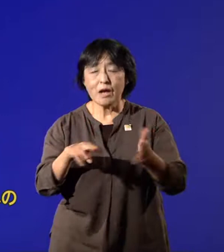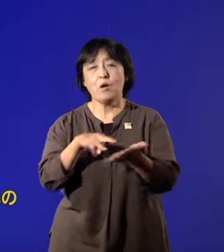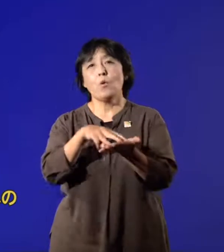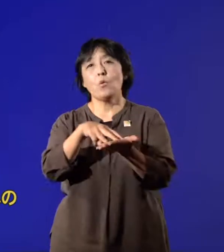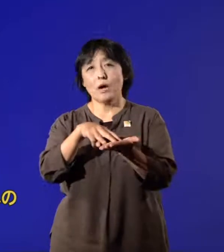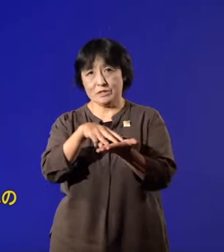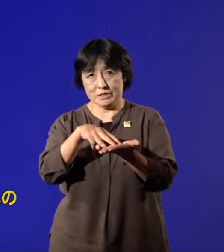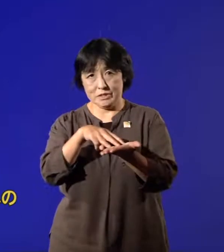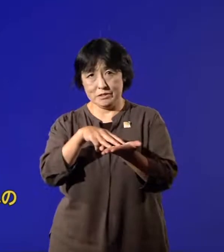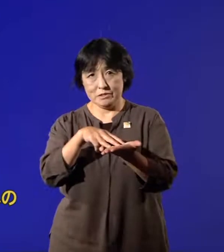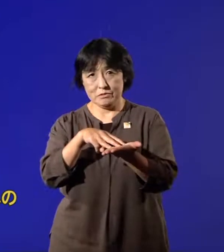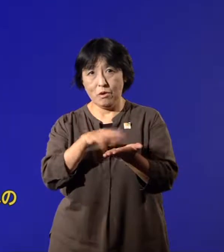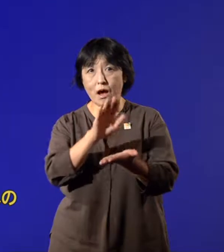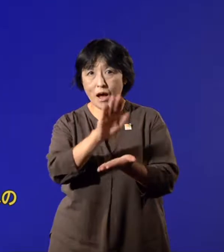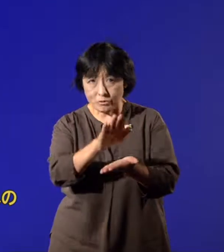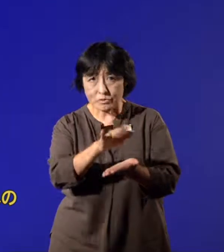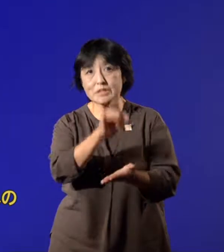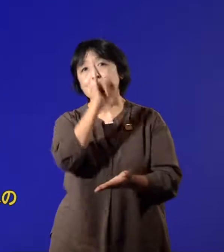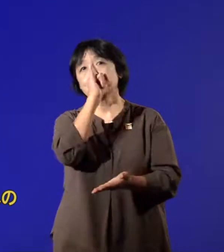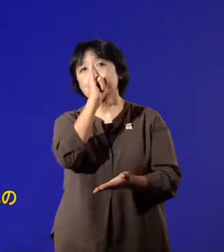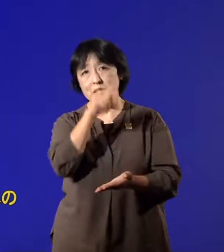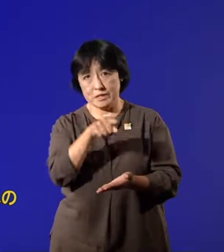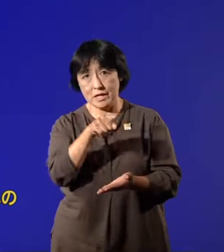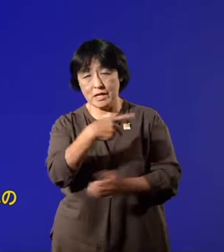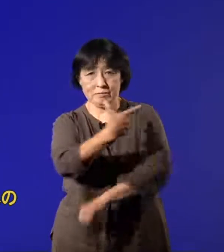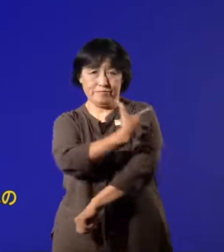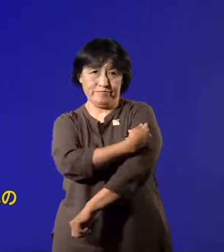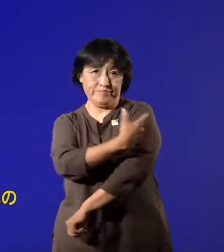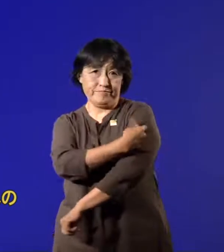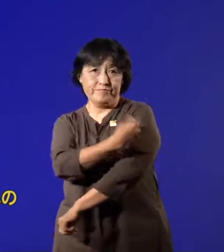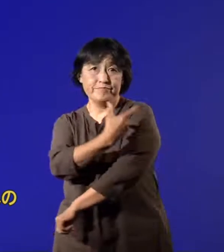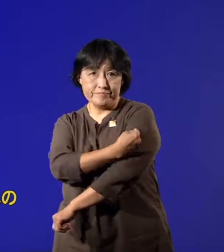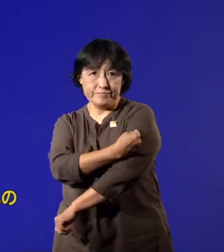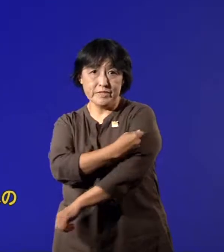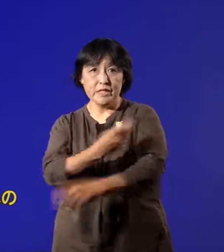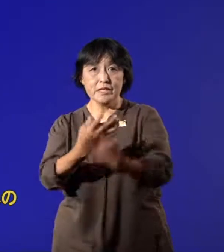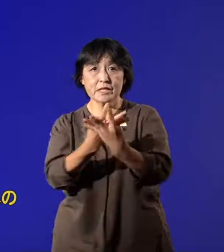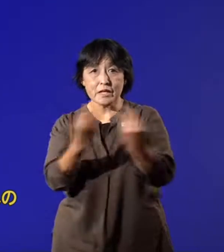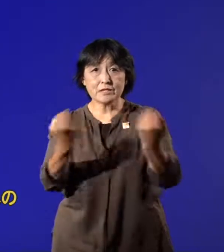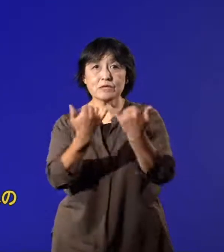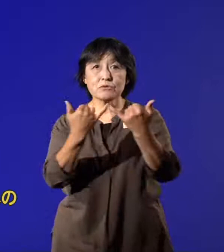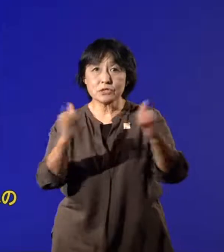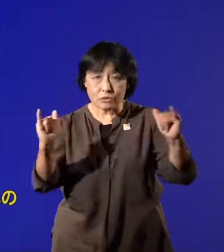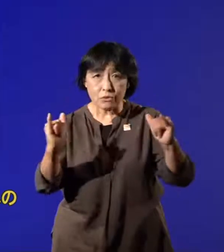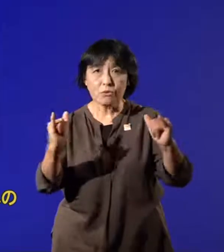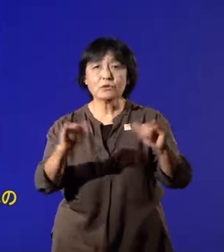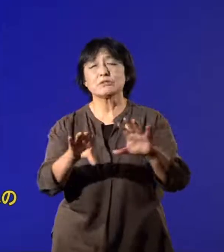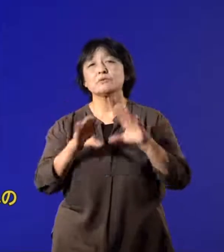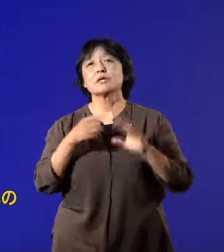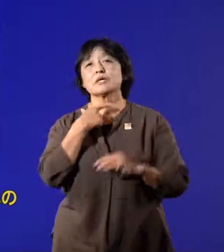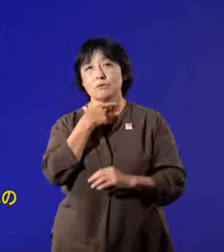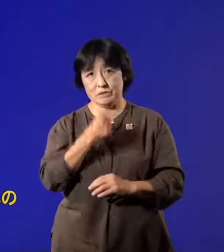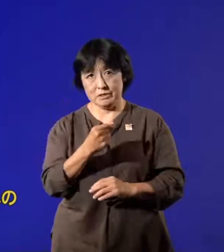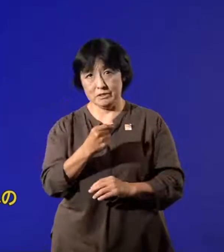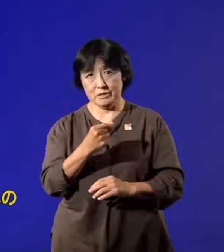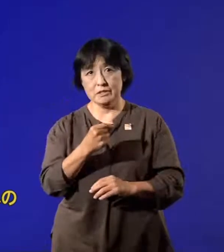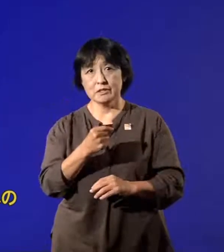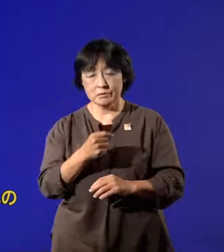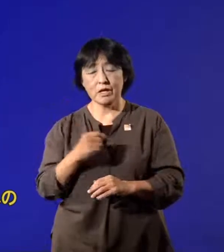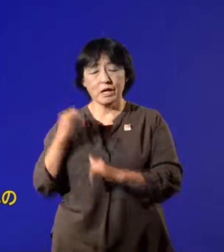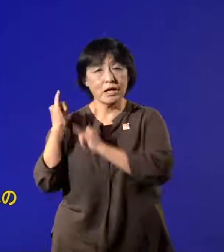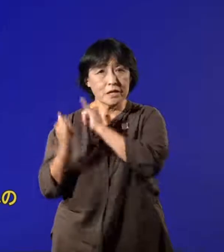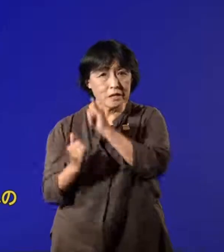るインフルエンザのワクチン接種を多くの皆さんにしていただきたいというふうに思っております。例年でいう